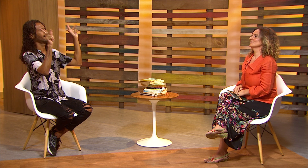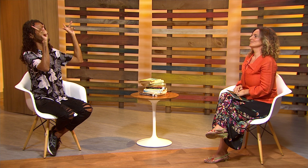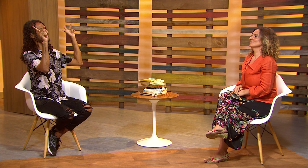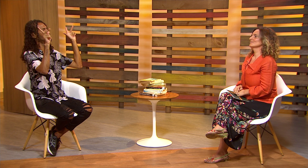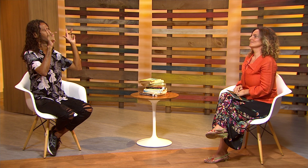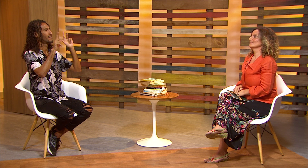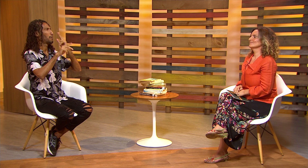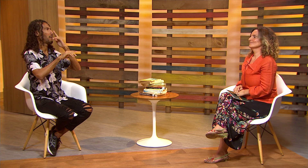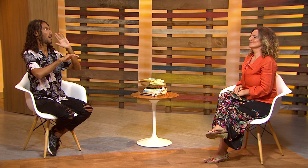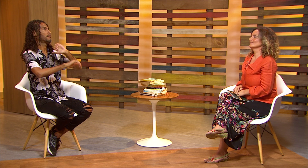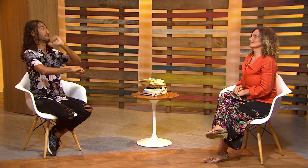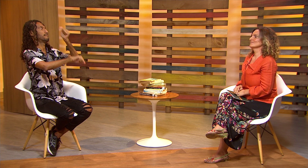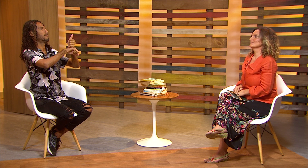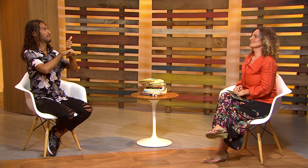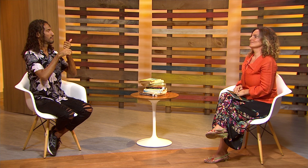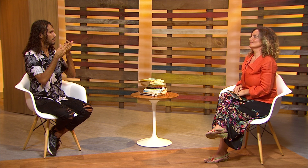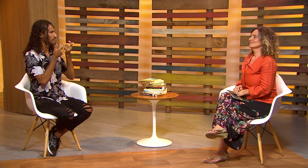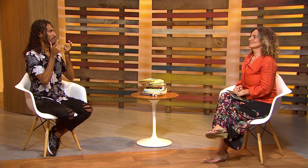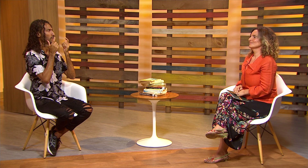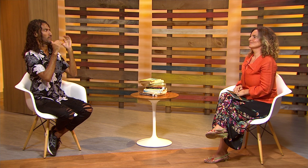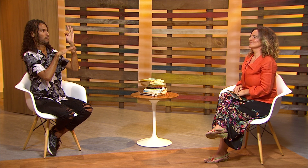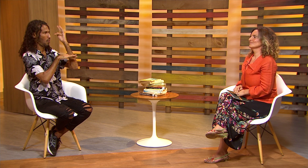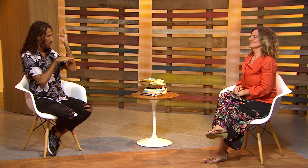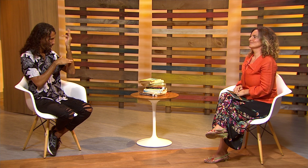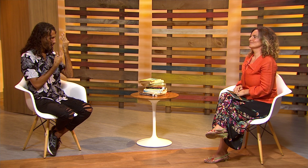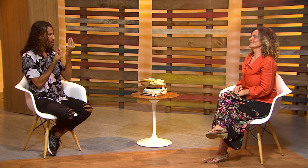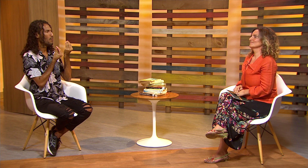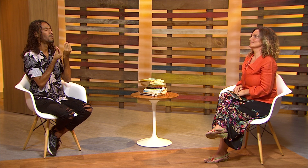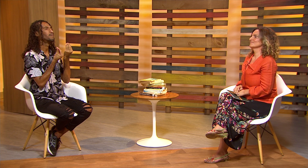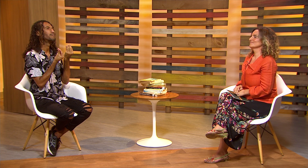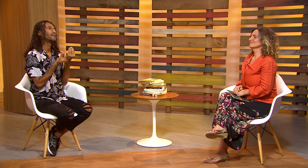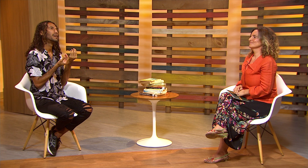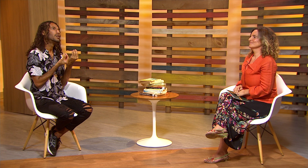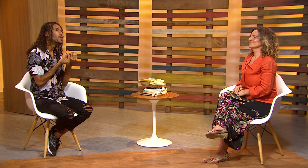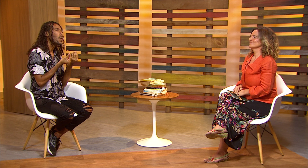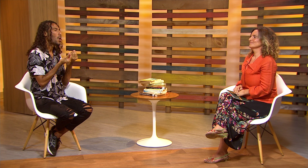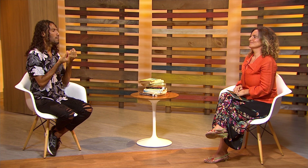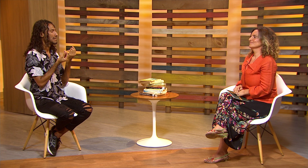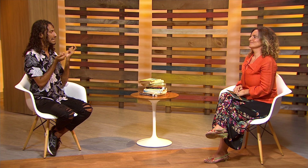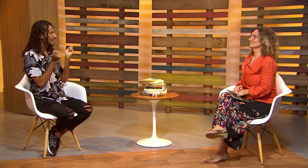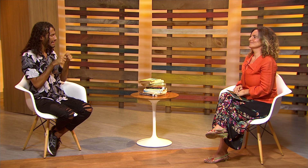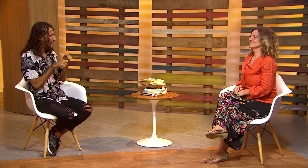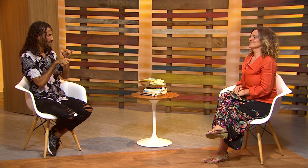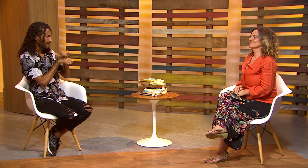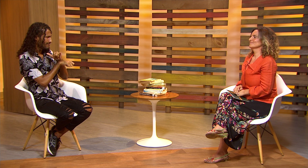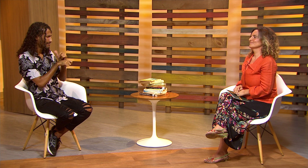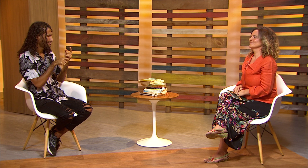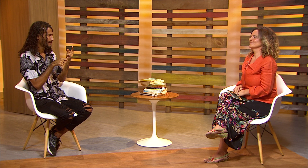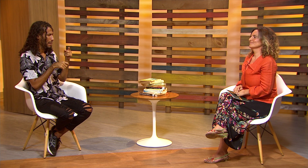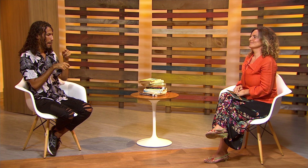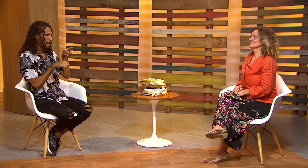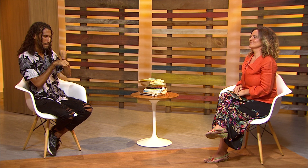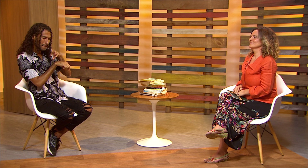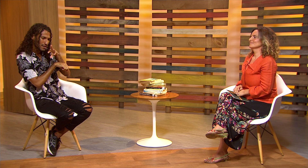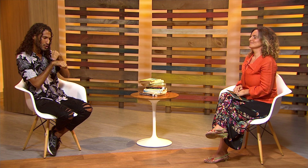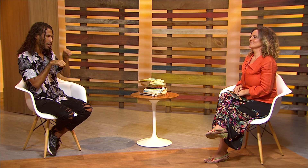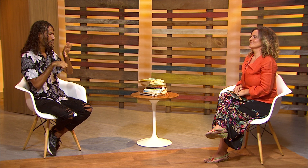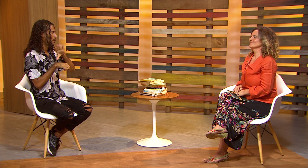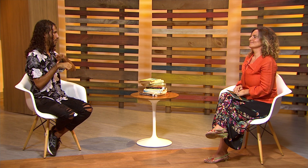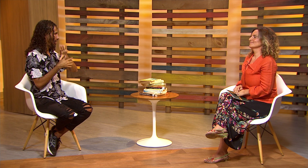visuais, em aspectos visuais, pensando no português, nas ciências da saúde. É um desafio tremendo de